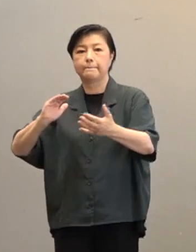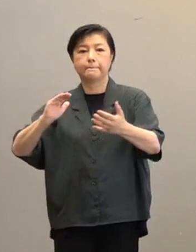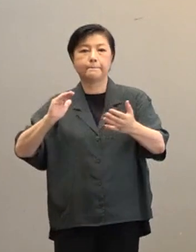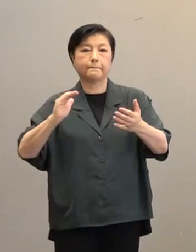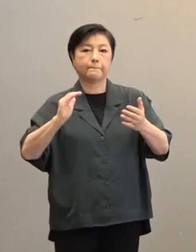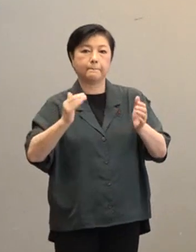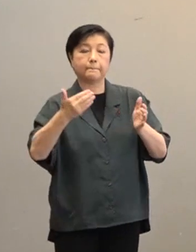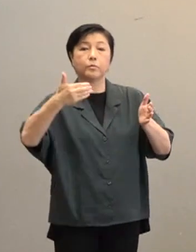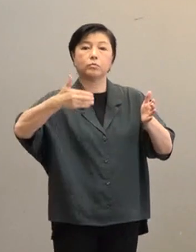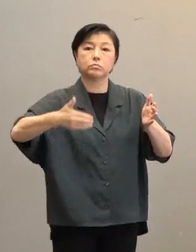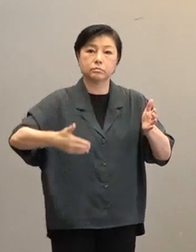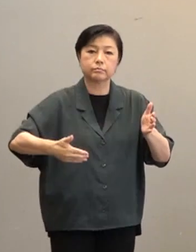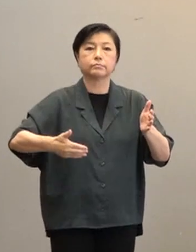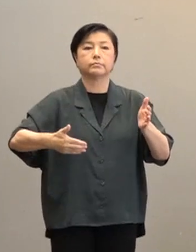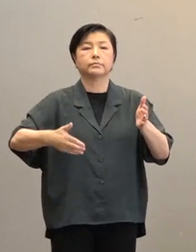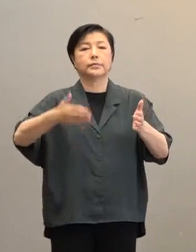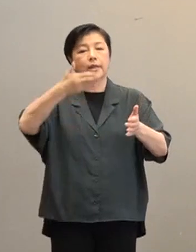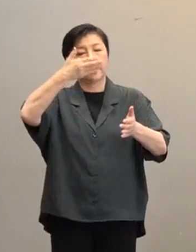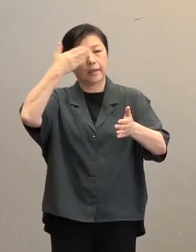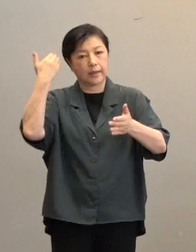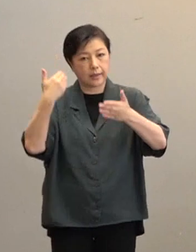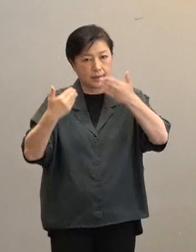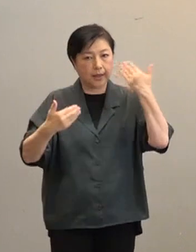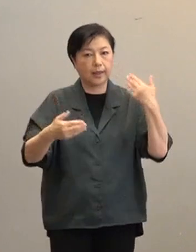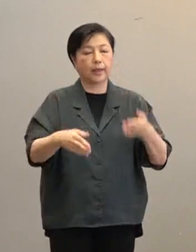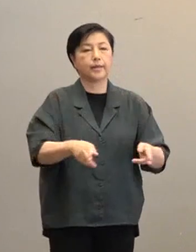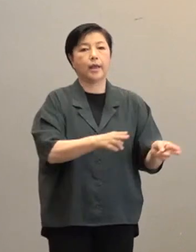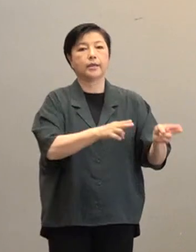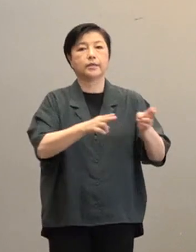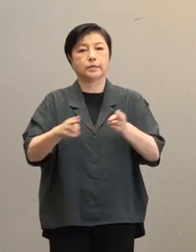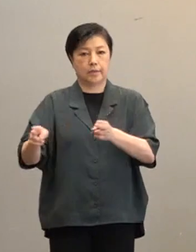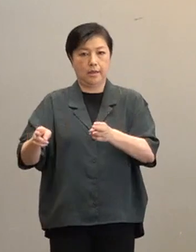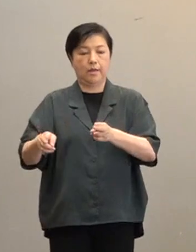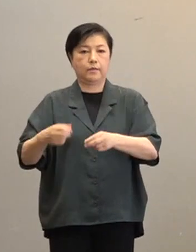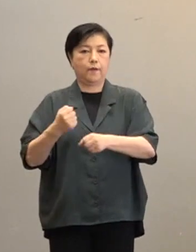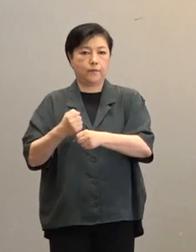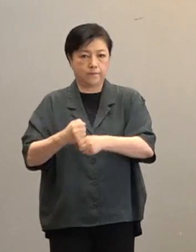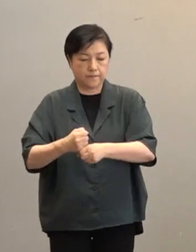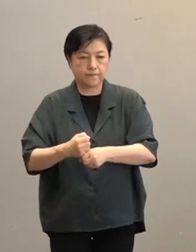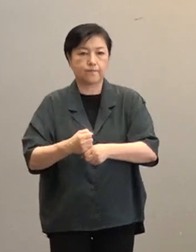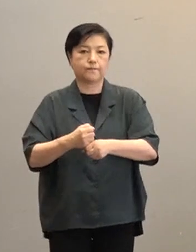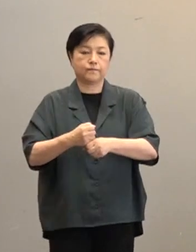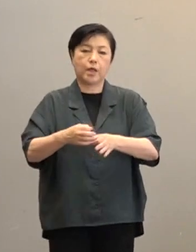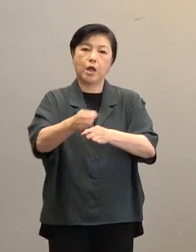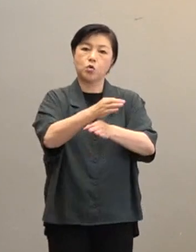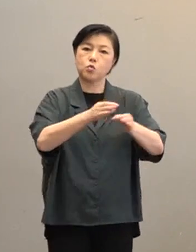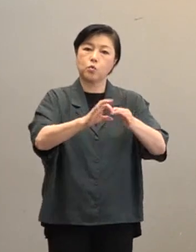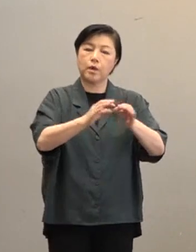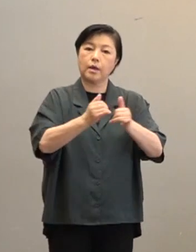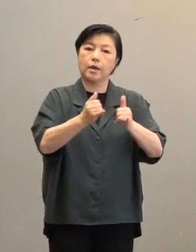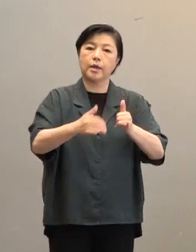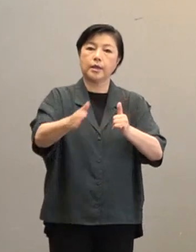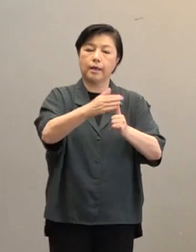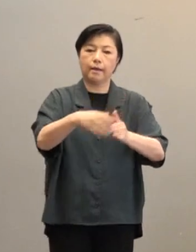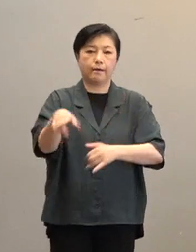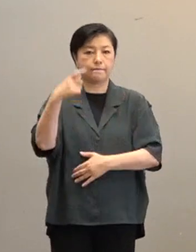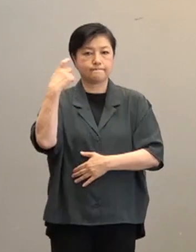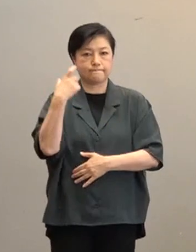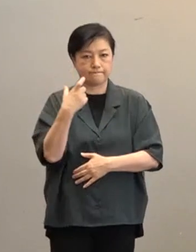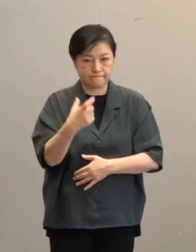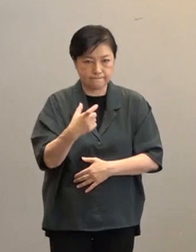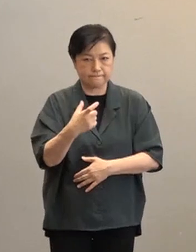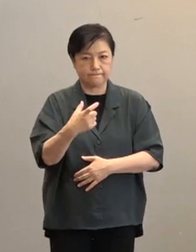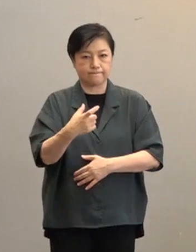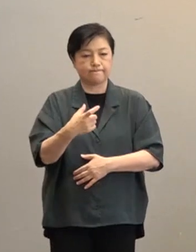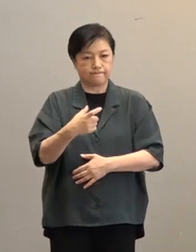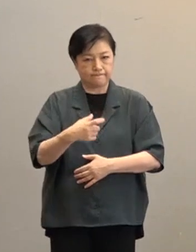程においてはですね、やはり丁寧な制度設計であったり運用 関係者がしっかり確